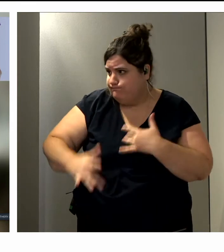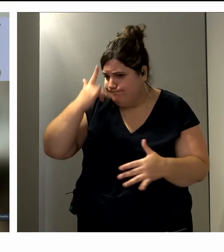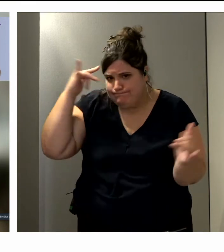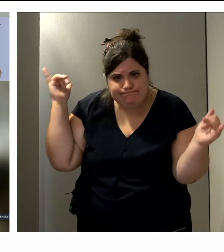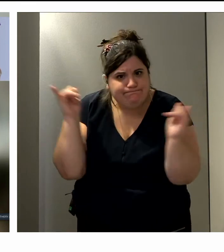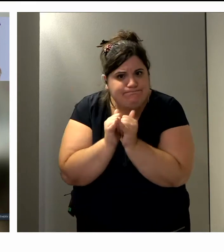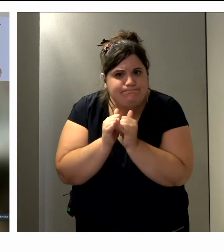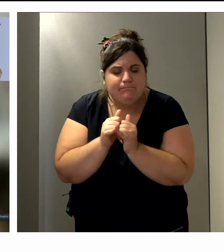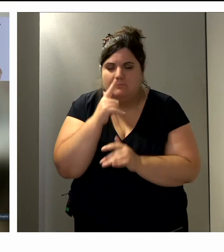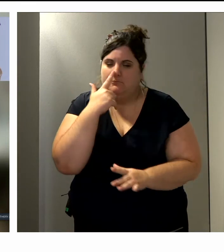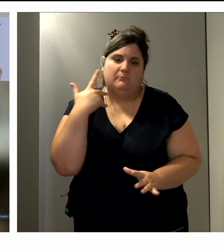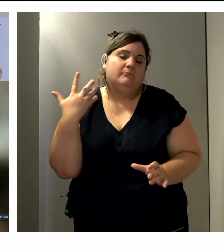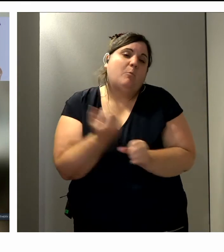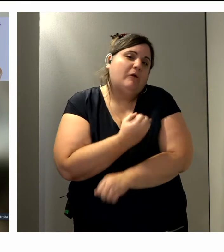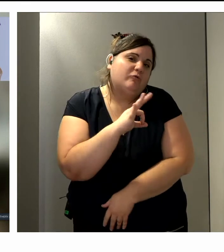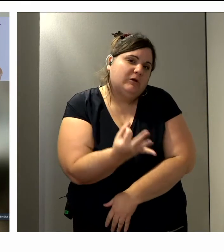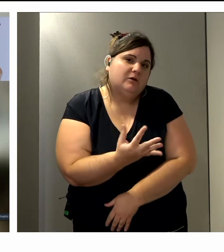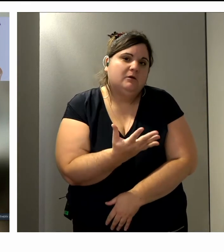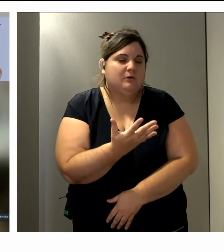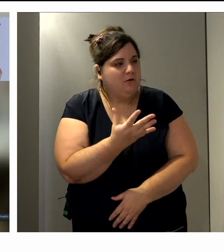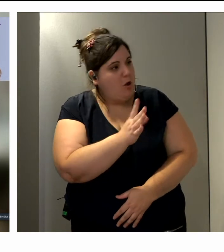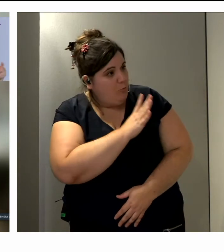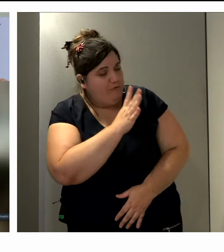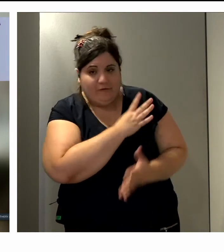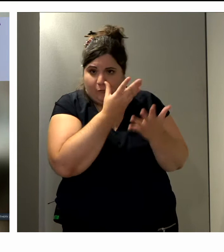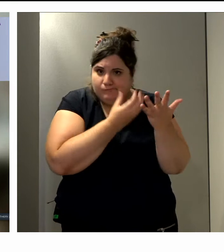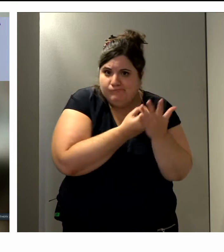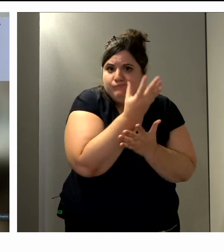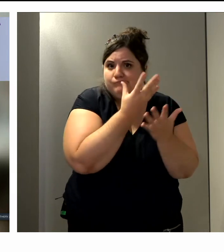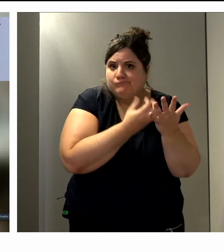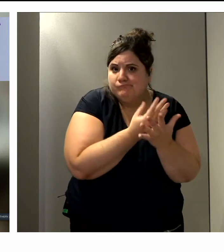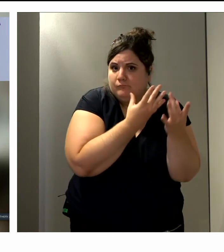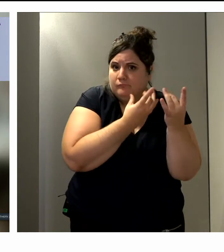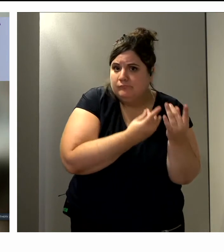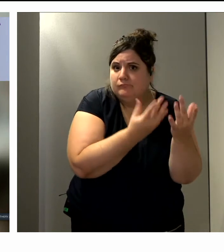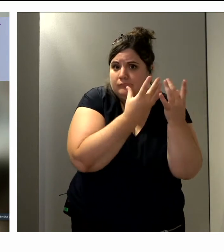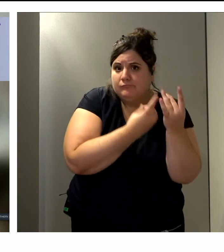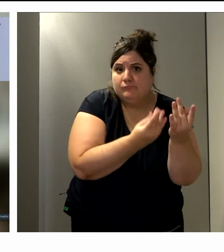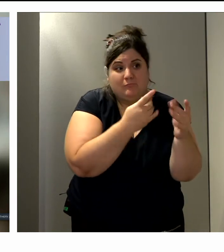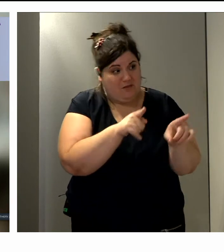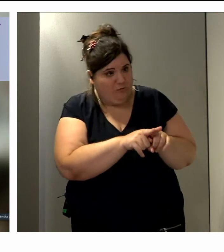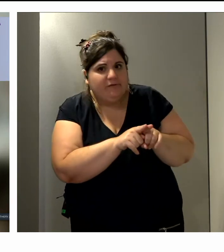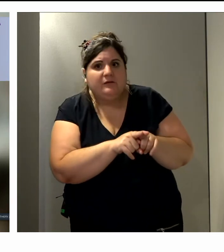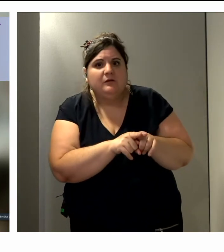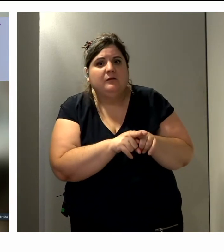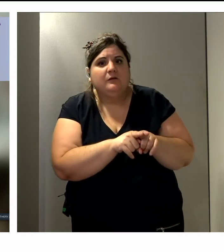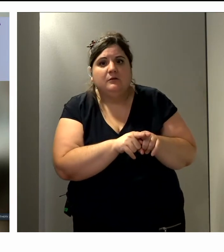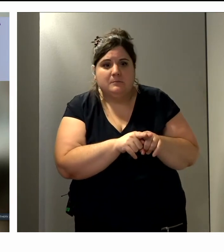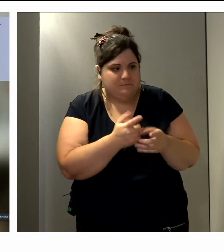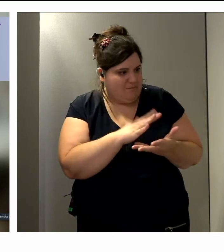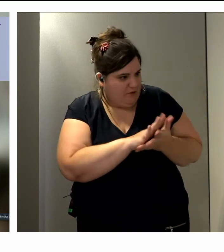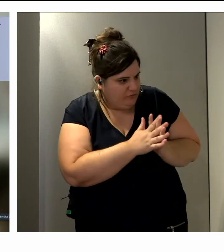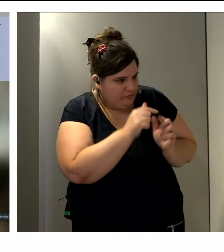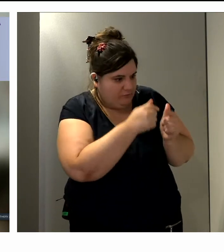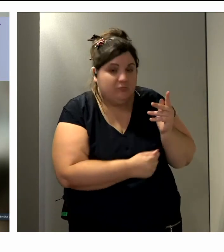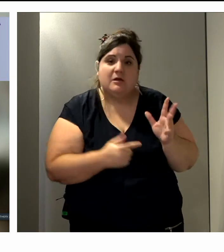peut-être regrettable qu'à côté des professeurs, des assos, lors de la première journée de fac, il n'y ait pas les personnes en situation de handicap